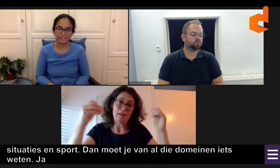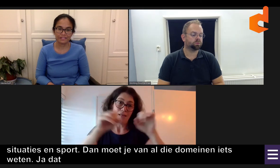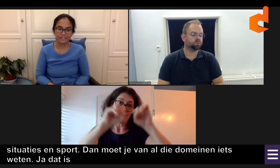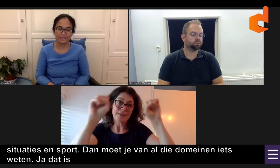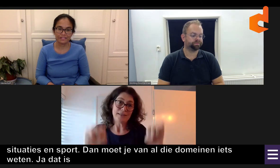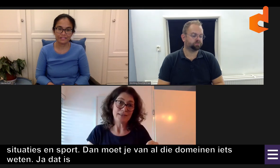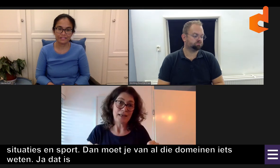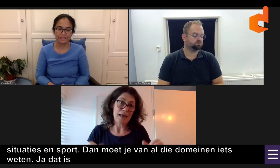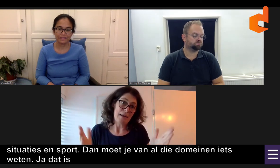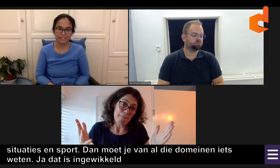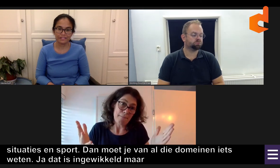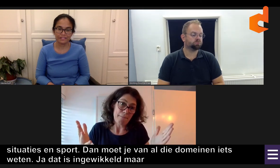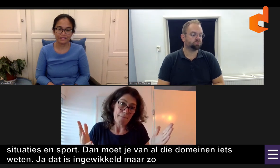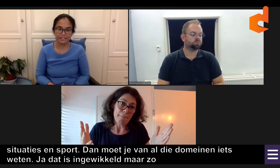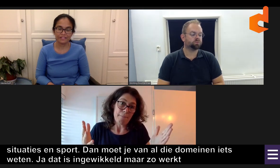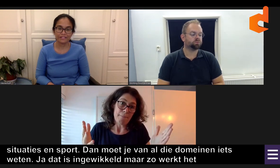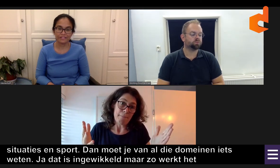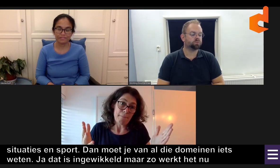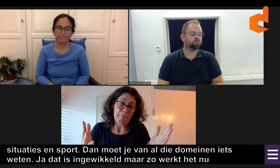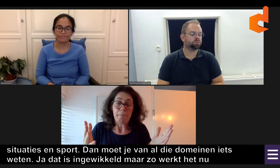zo werkt het nou eenmaal in Nederland, zo werkt het systeem.